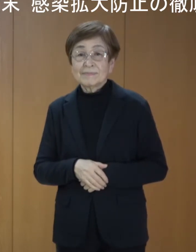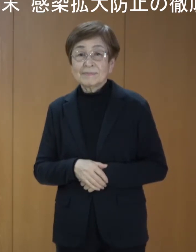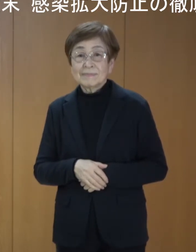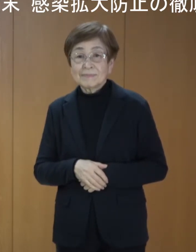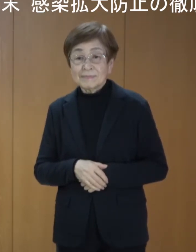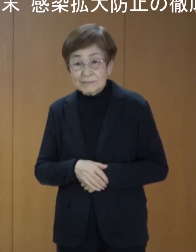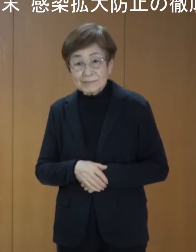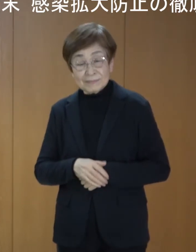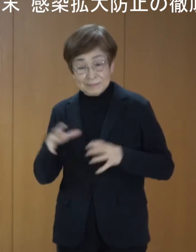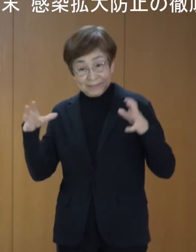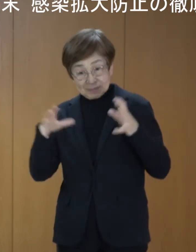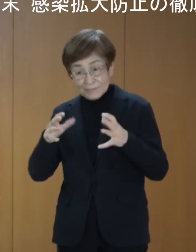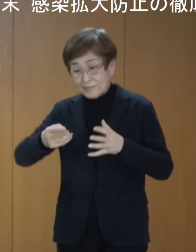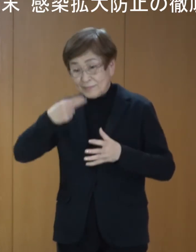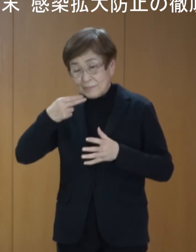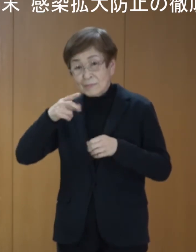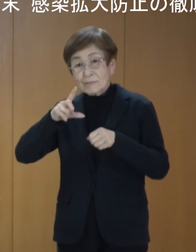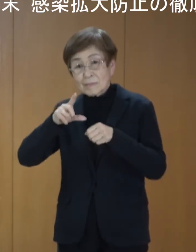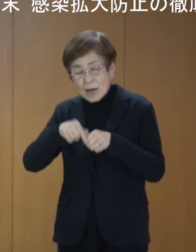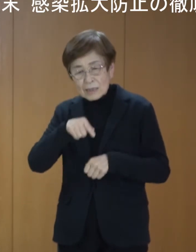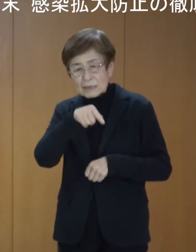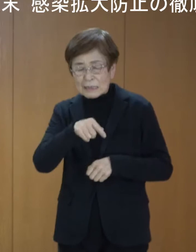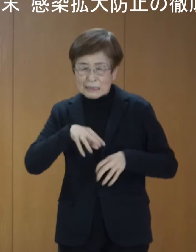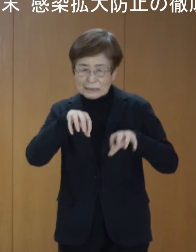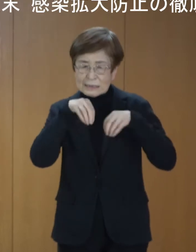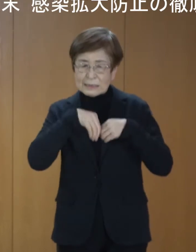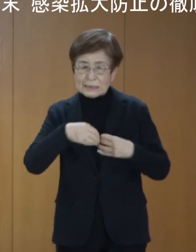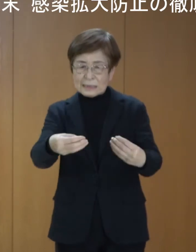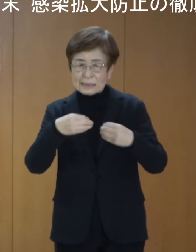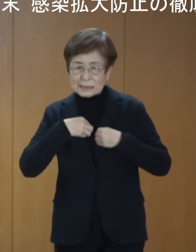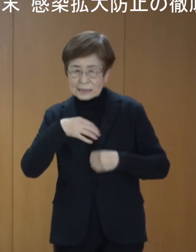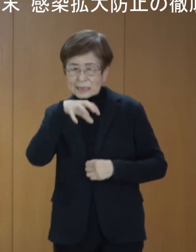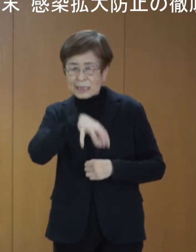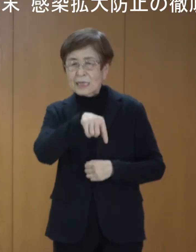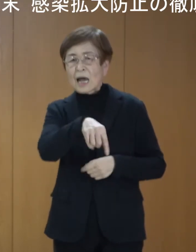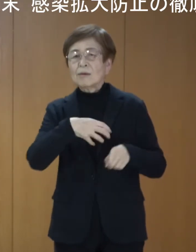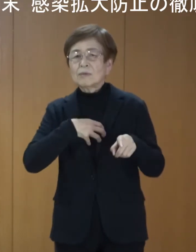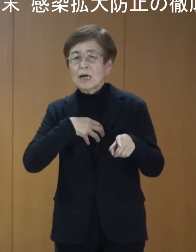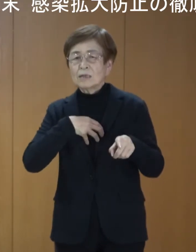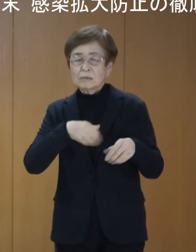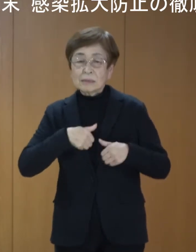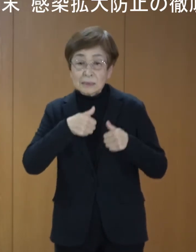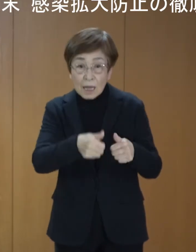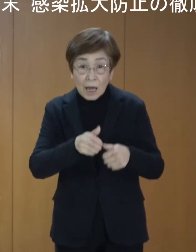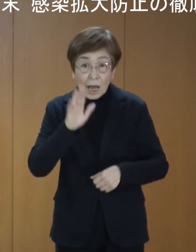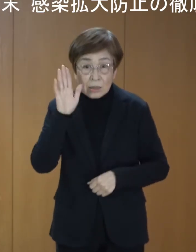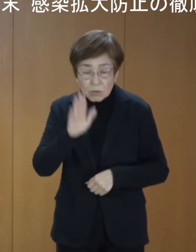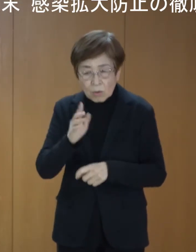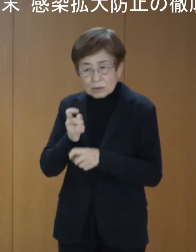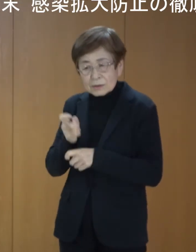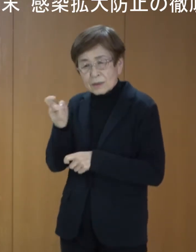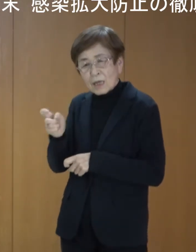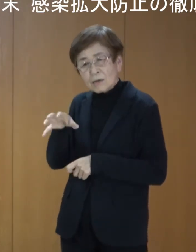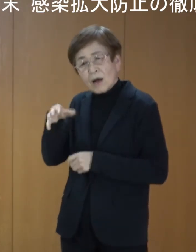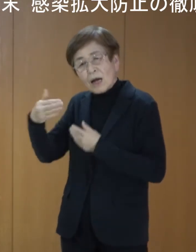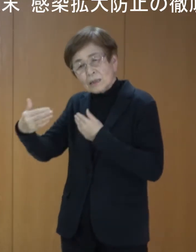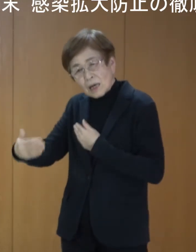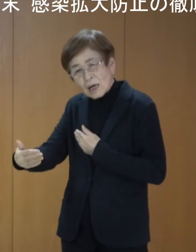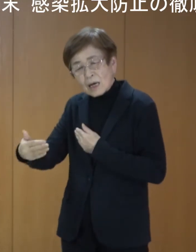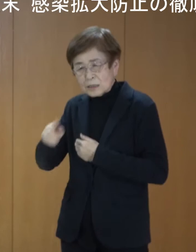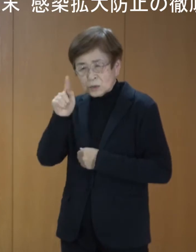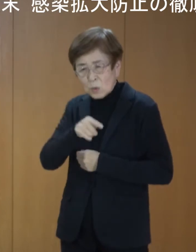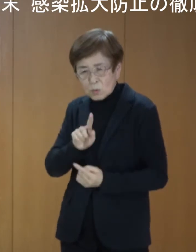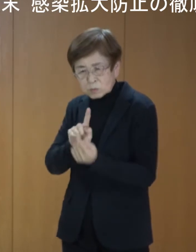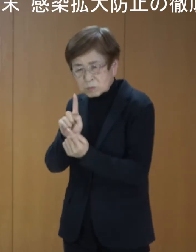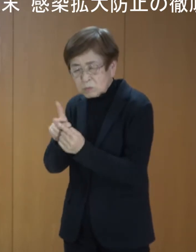会食など感染リスクの高い施設の利用後は、一定期間人との接触に注意するなど、家